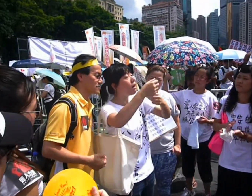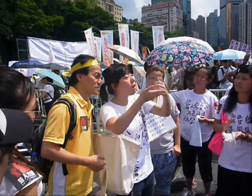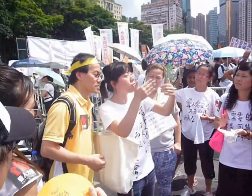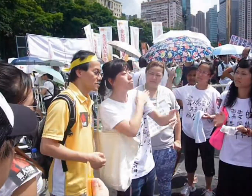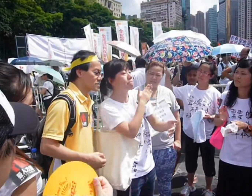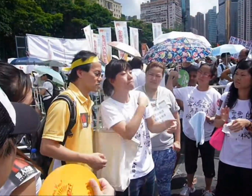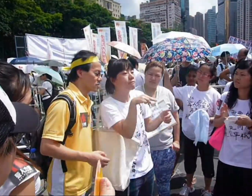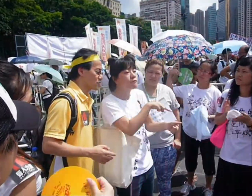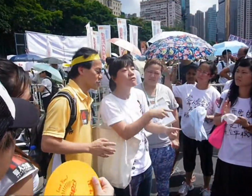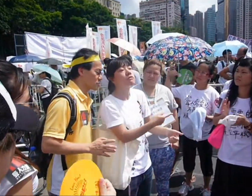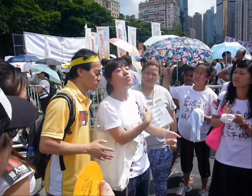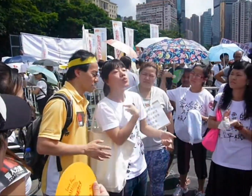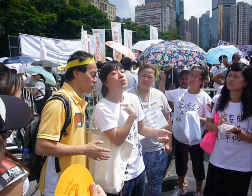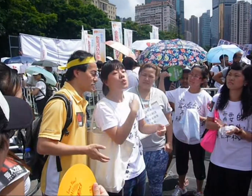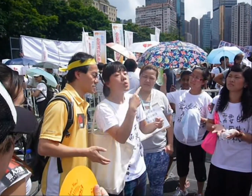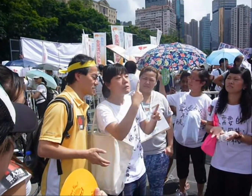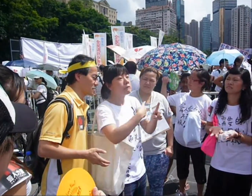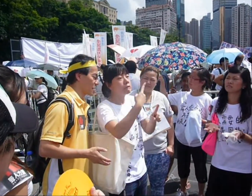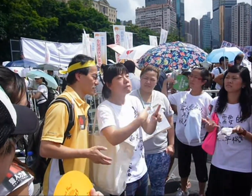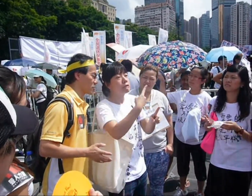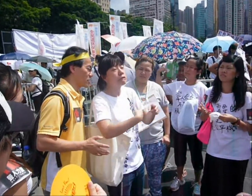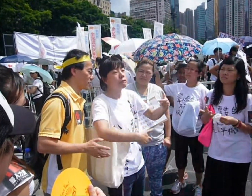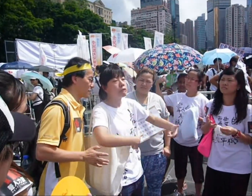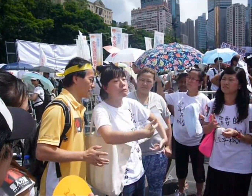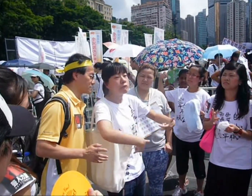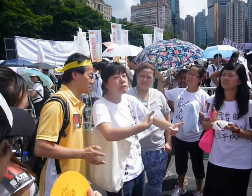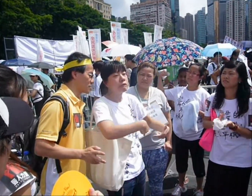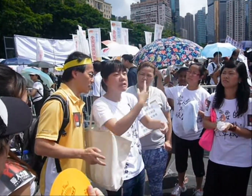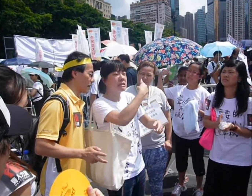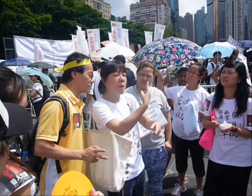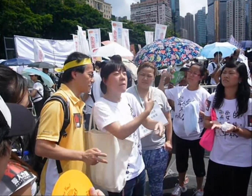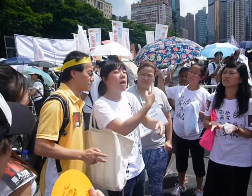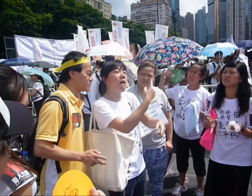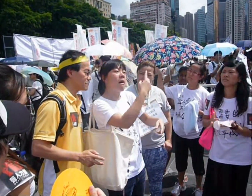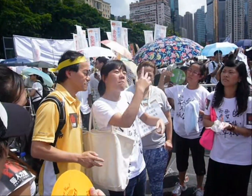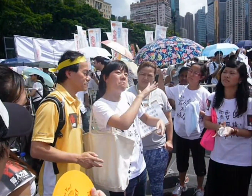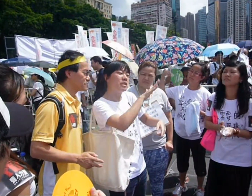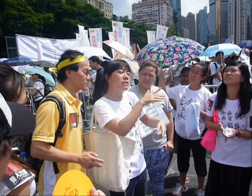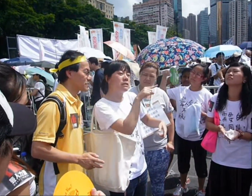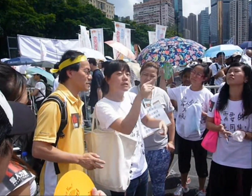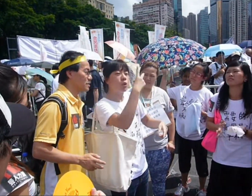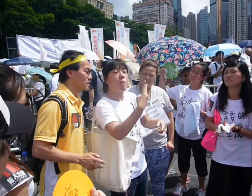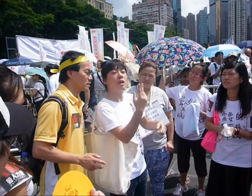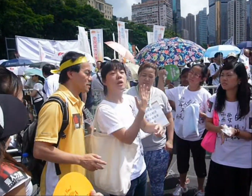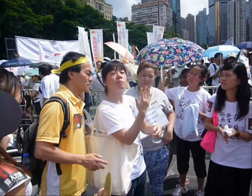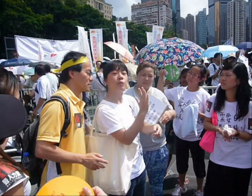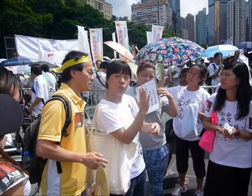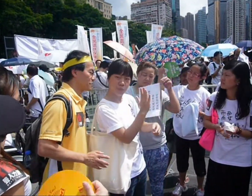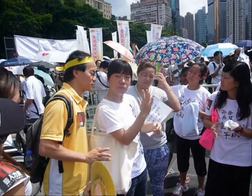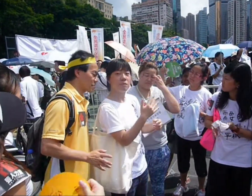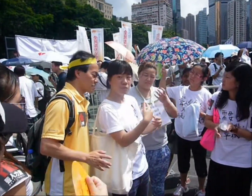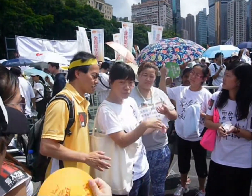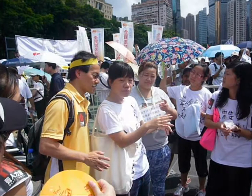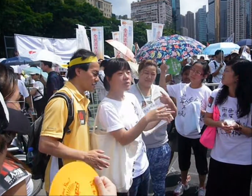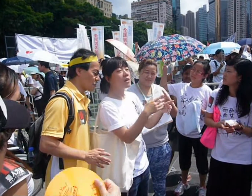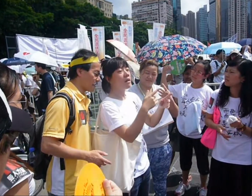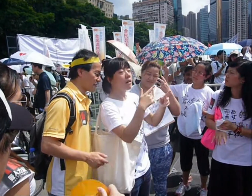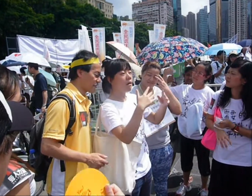嘅資產。我哋今日咧會喺金鐘嘅戲院出邊咧係做簽名運動，我哋需要大家嘅